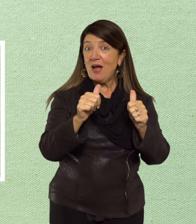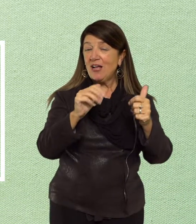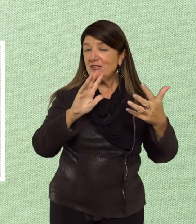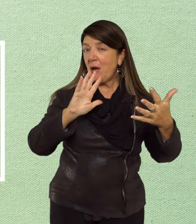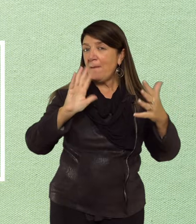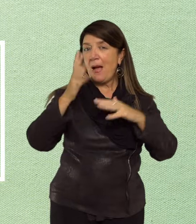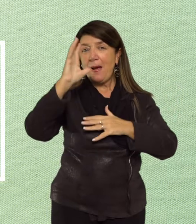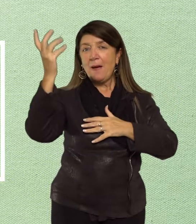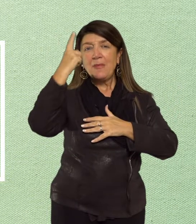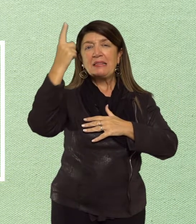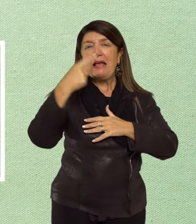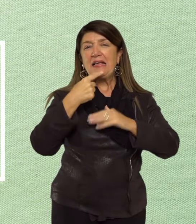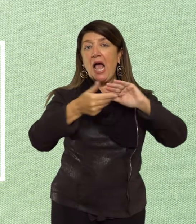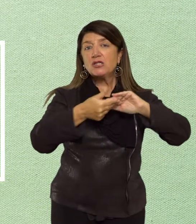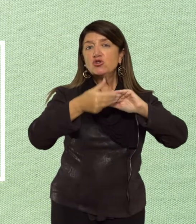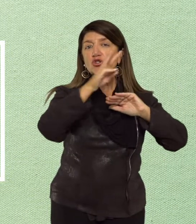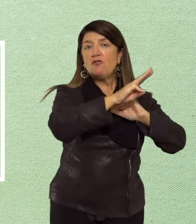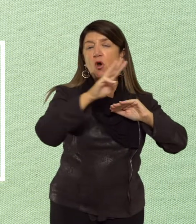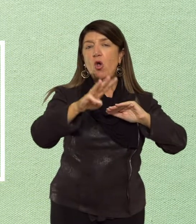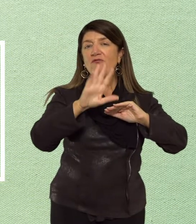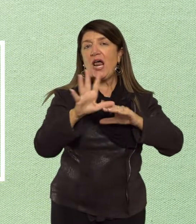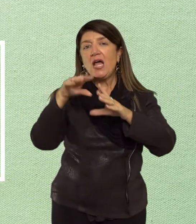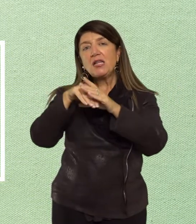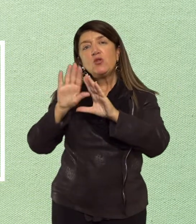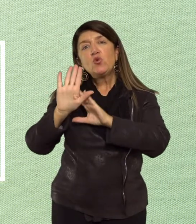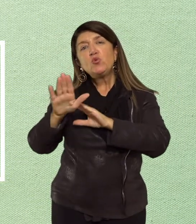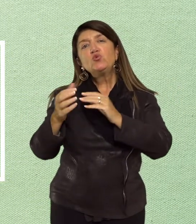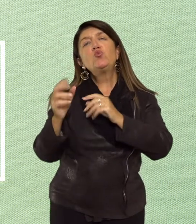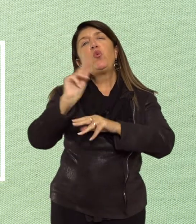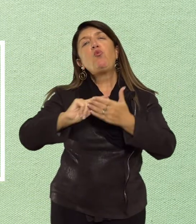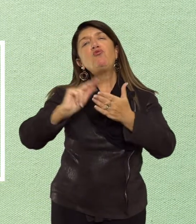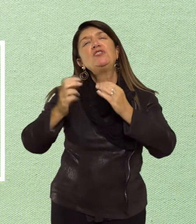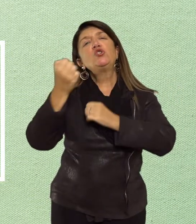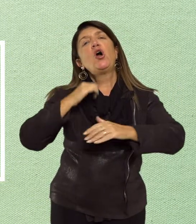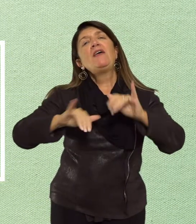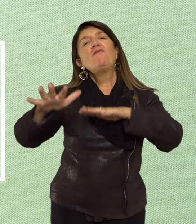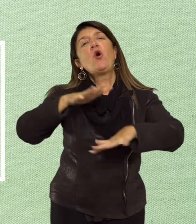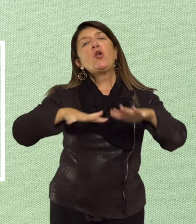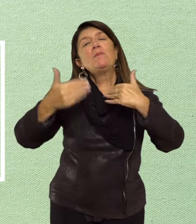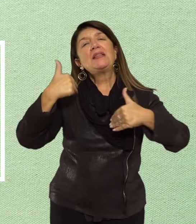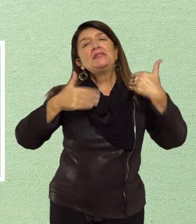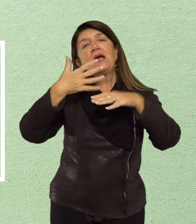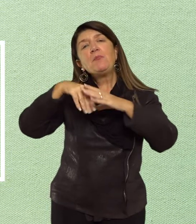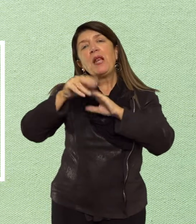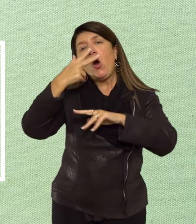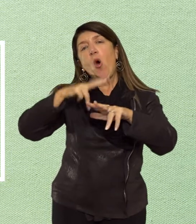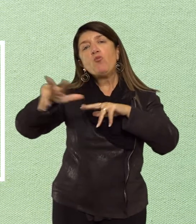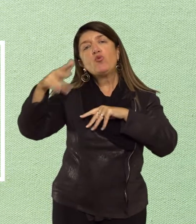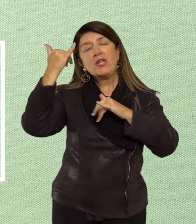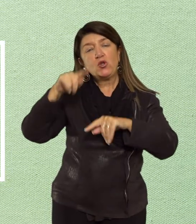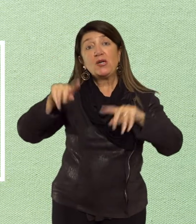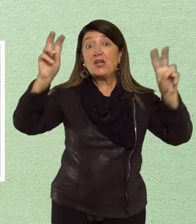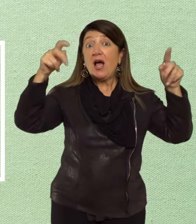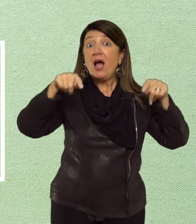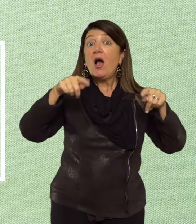Associazione Volonbrite per Informa Disabile del Comune di Torino. La nostra nuova trasmissione si intitola A tu per te. Spiego brevemente